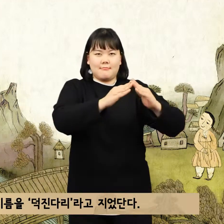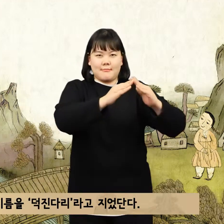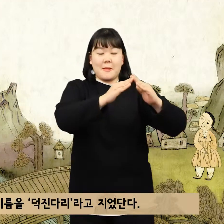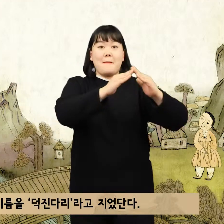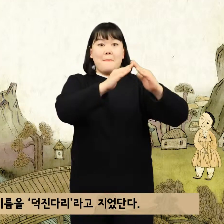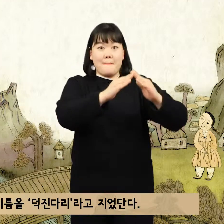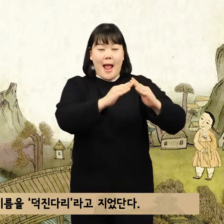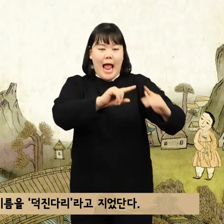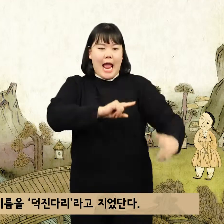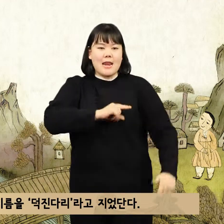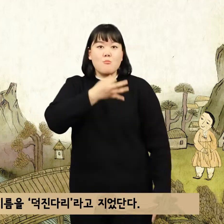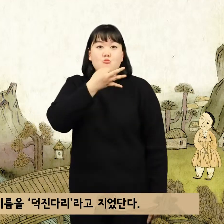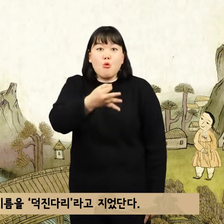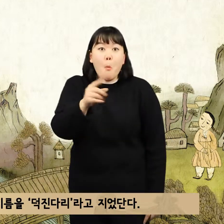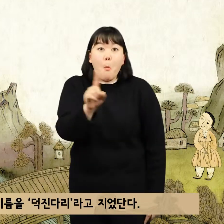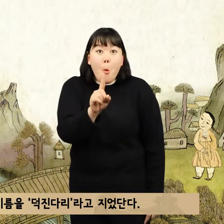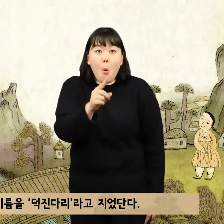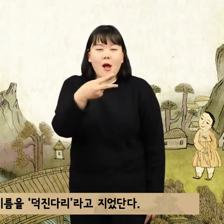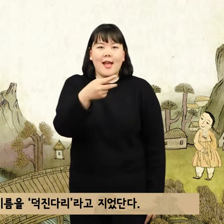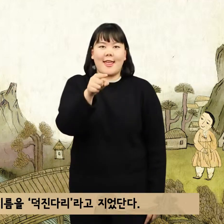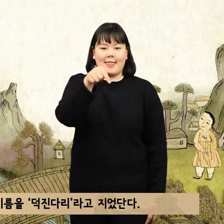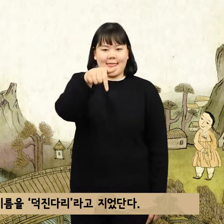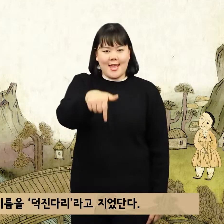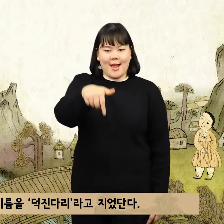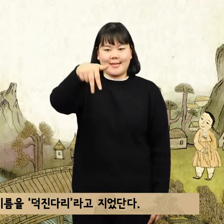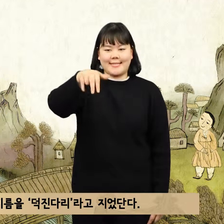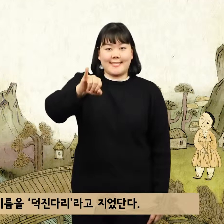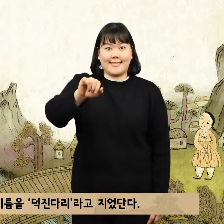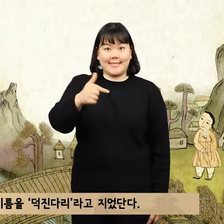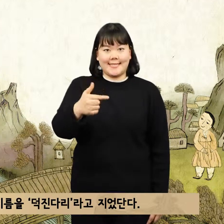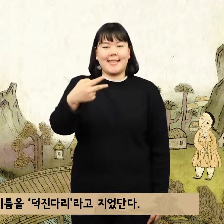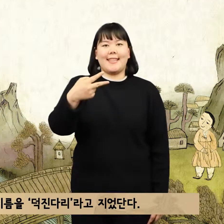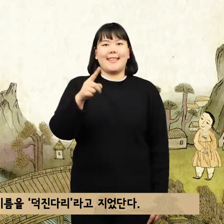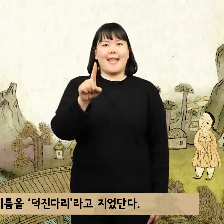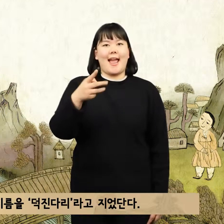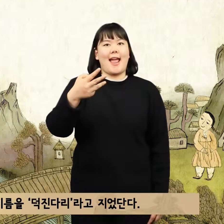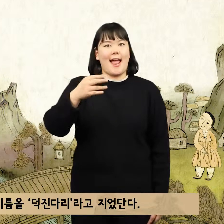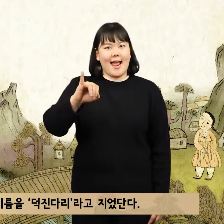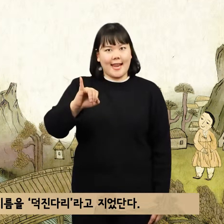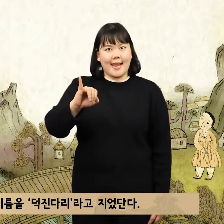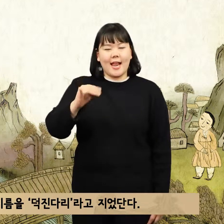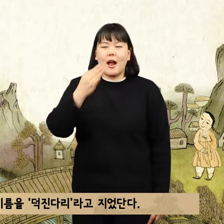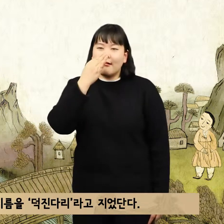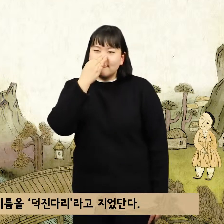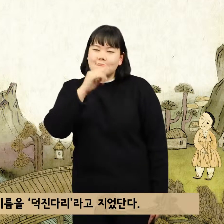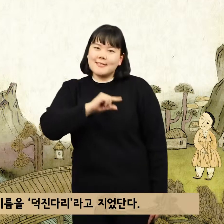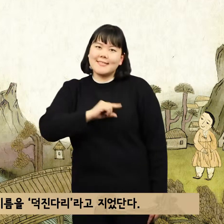하나 세우고 이름을 덕진다리라고 지었단다.